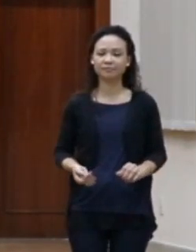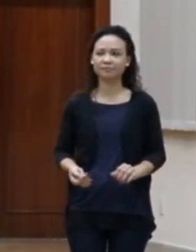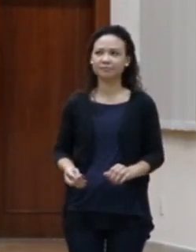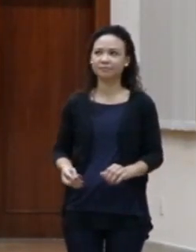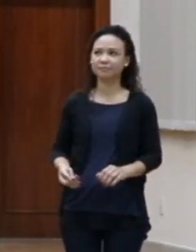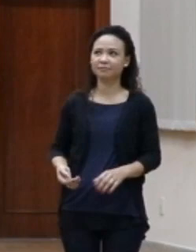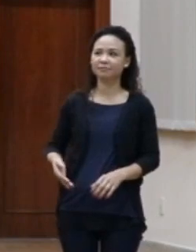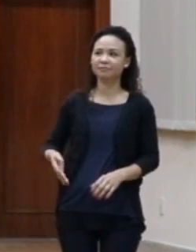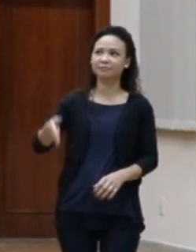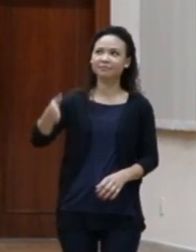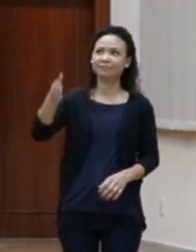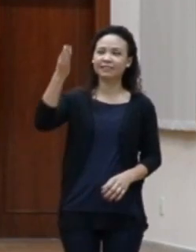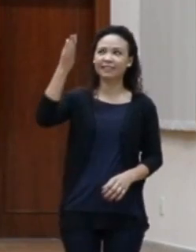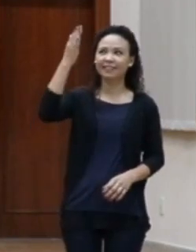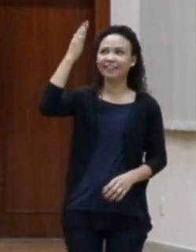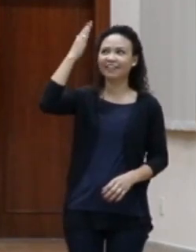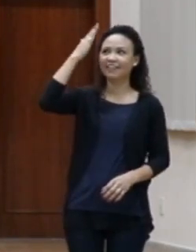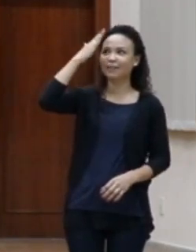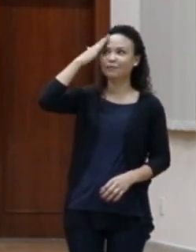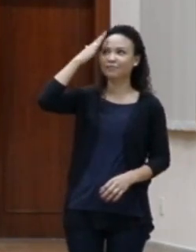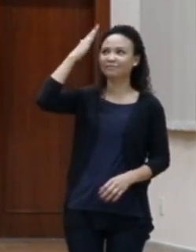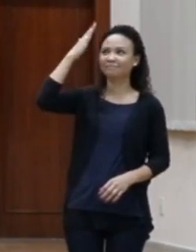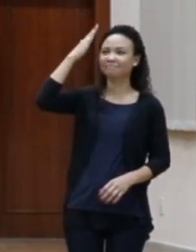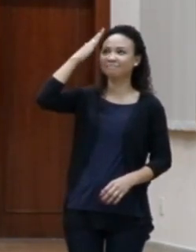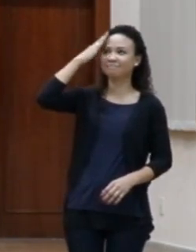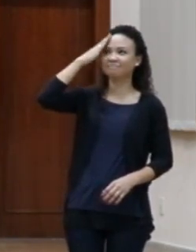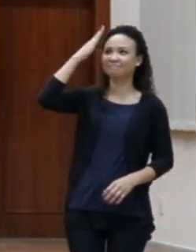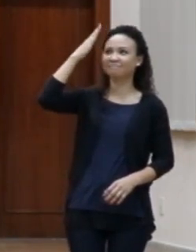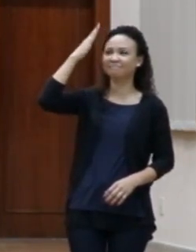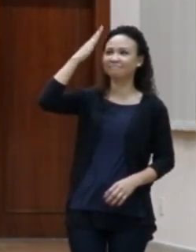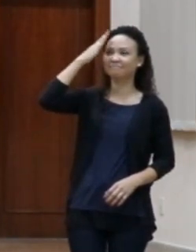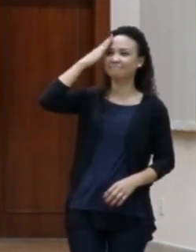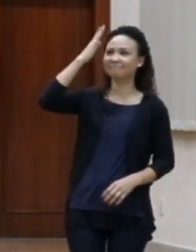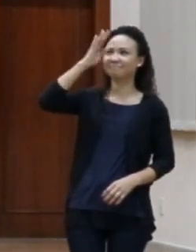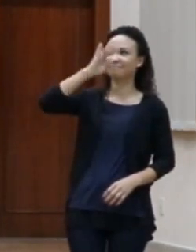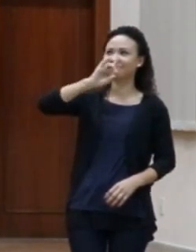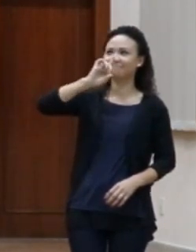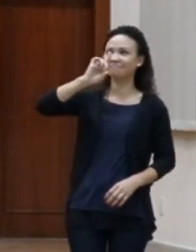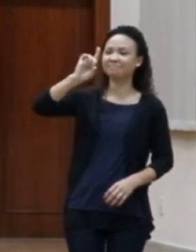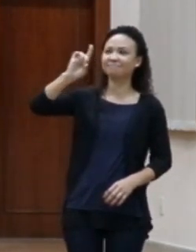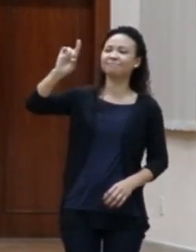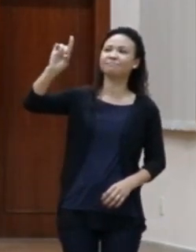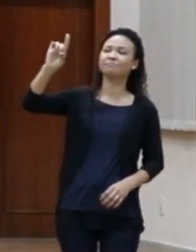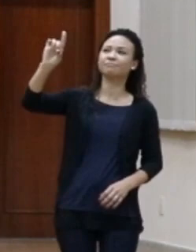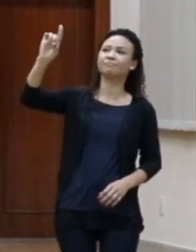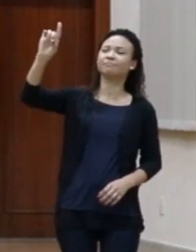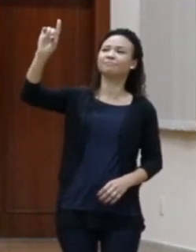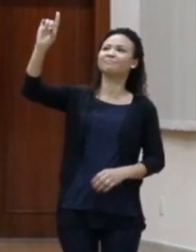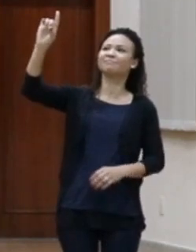Eu sei que sempre estás comigo,